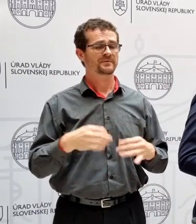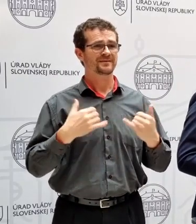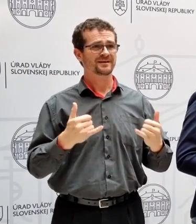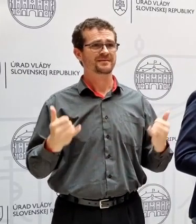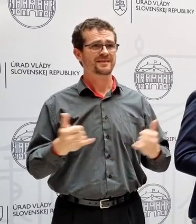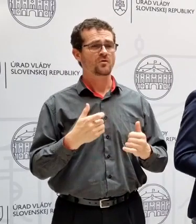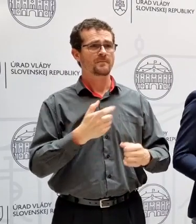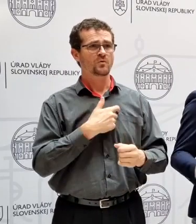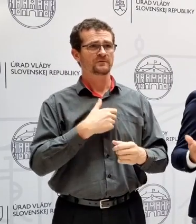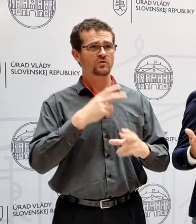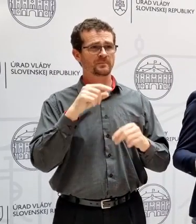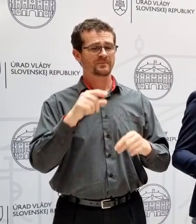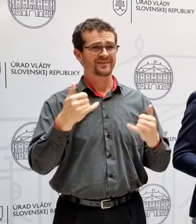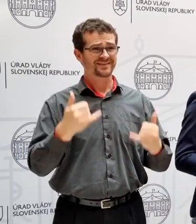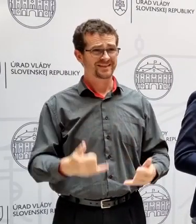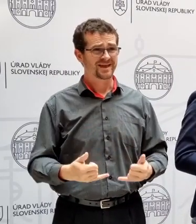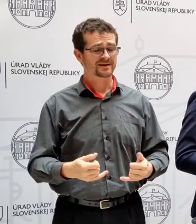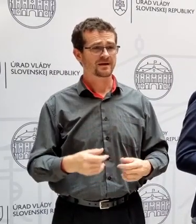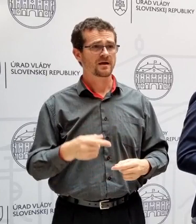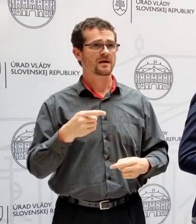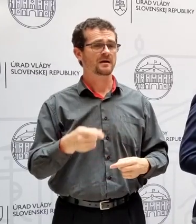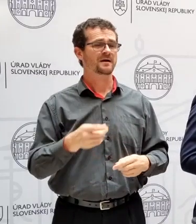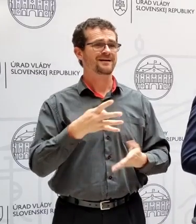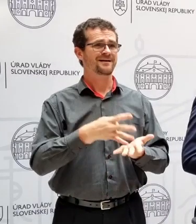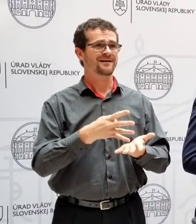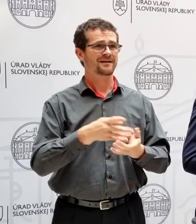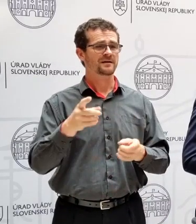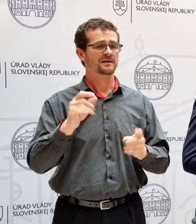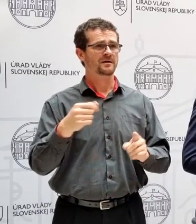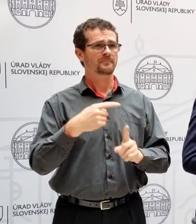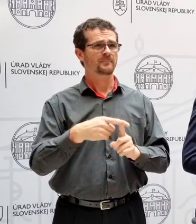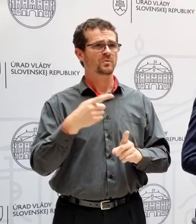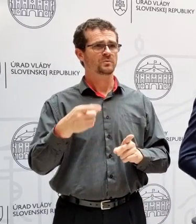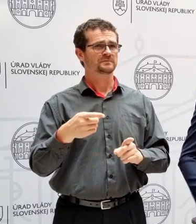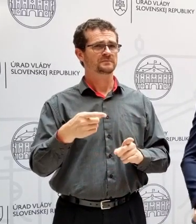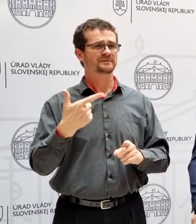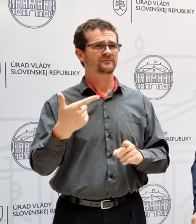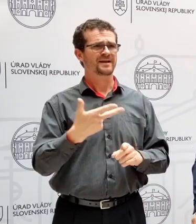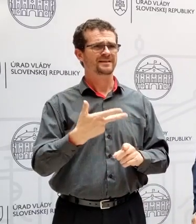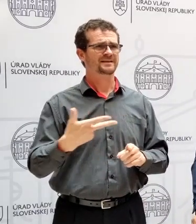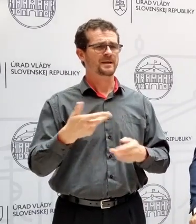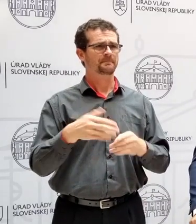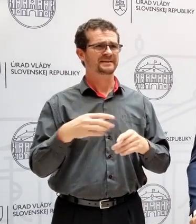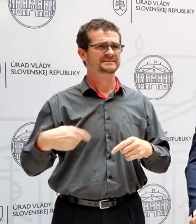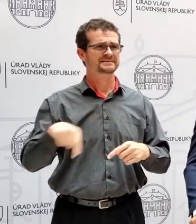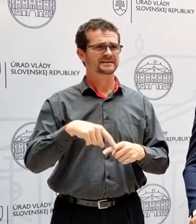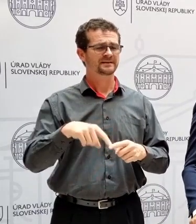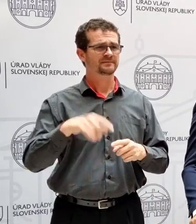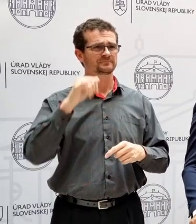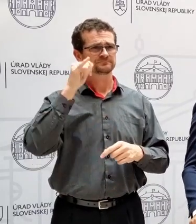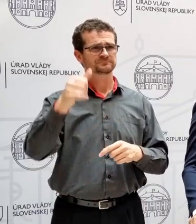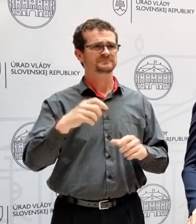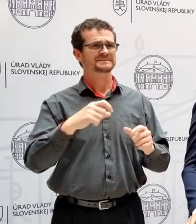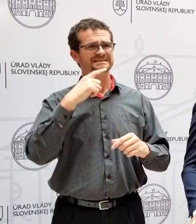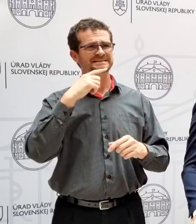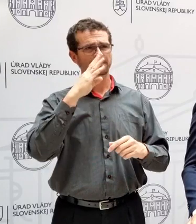naozaj poctivo s nimi rozprávať. V tejto chvíli je Edo Heger aj dvaja, traja ďalšie ministri na